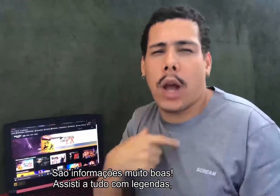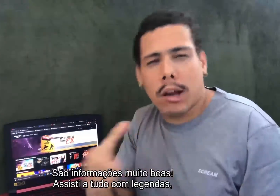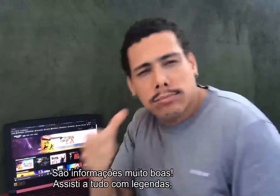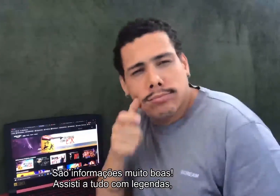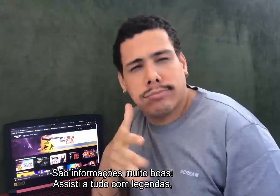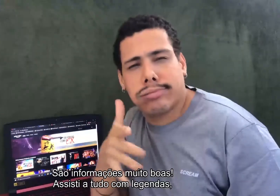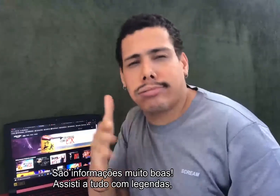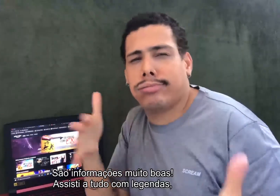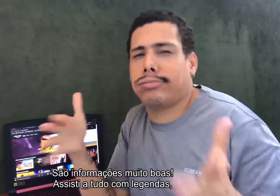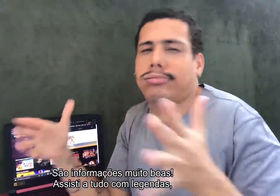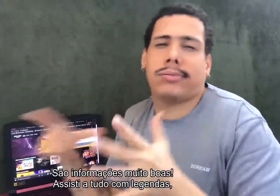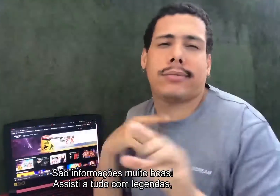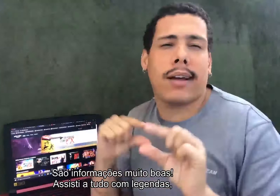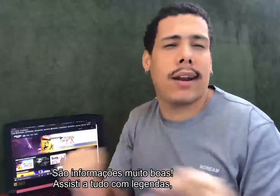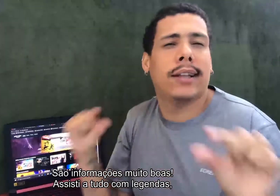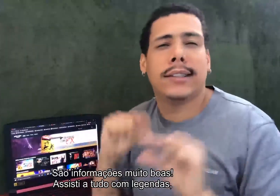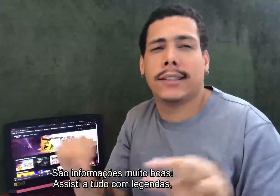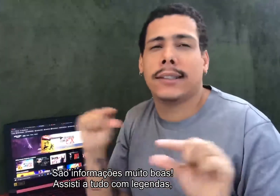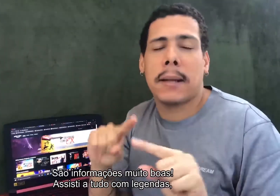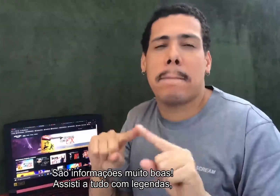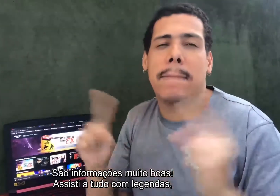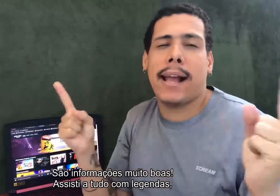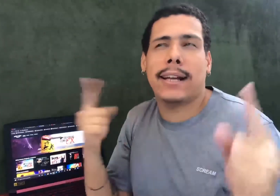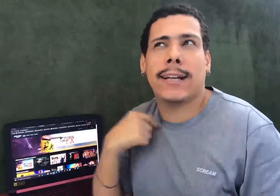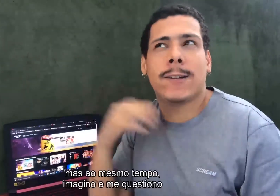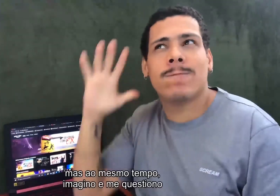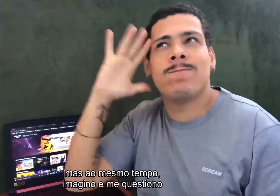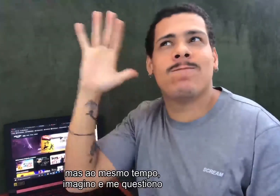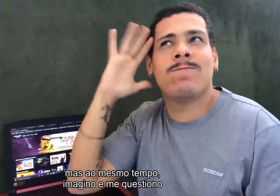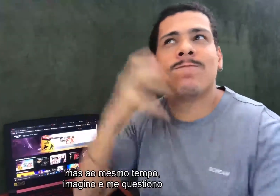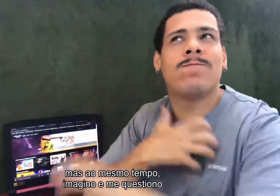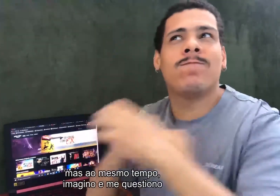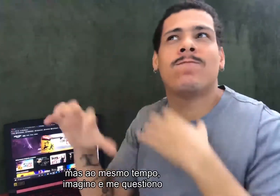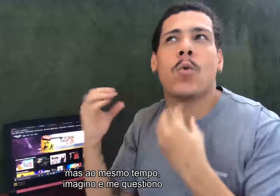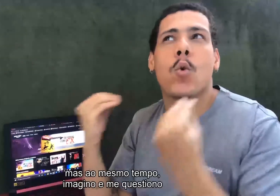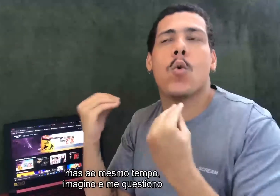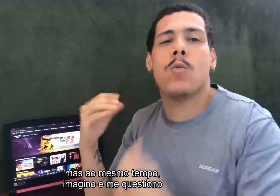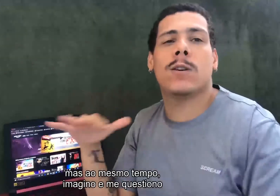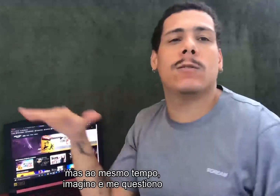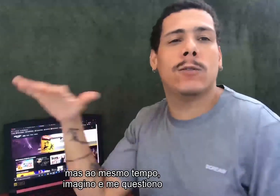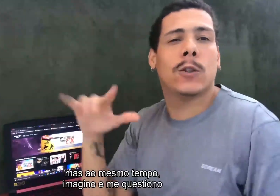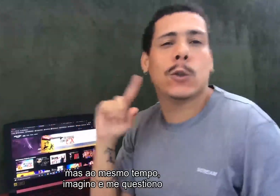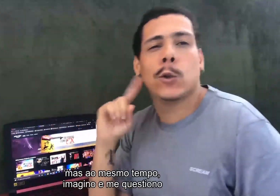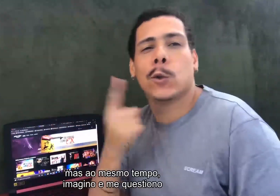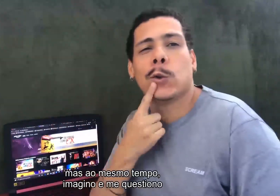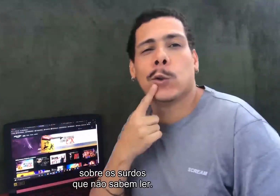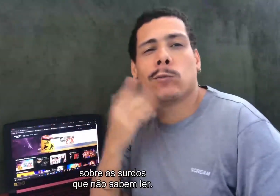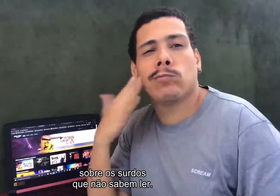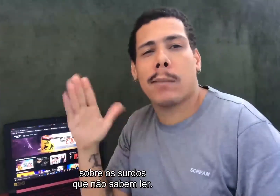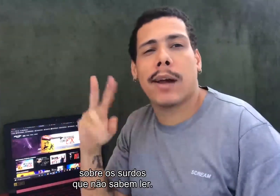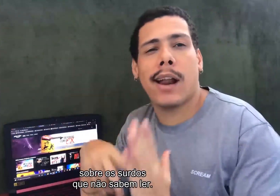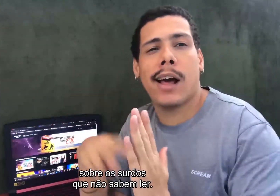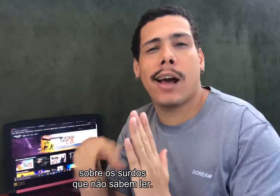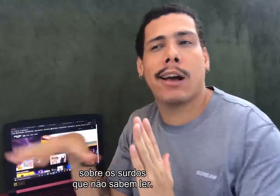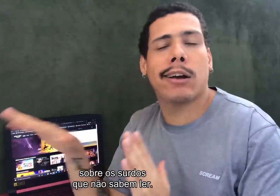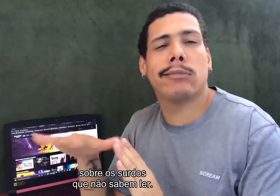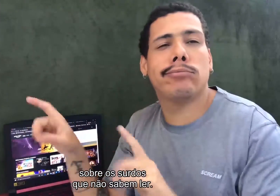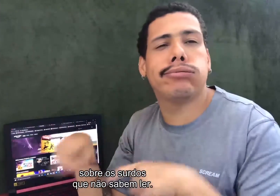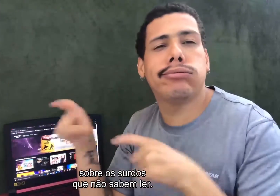boas, assisti a tudo com legendas, mas ao mesmo tempo imagino e me questiono sobre os surdos que não sabem ler